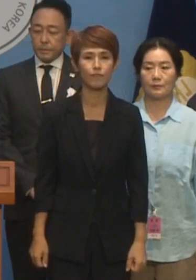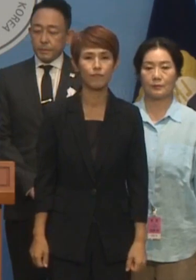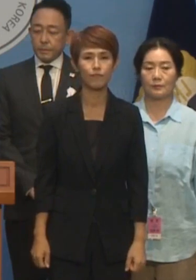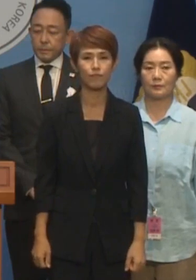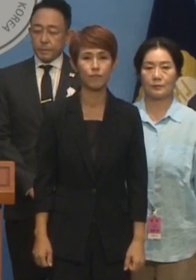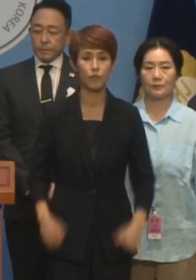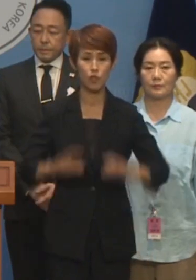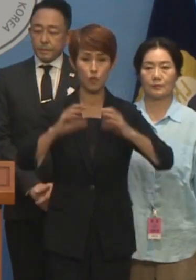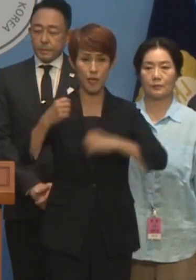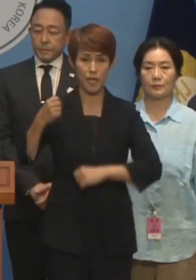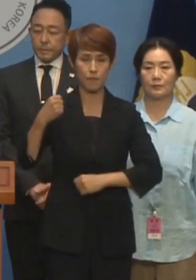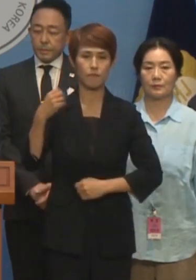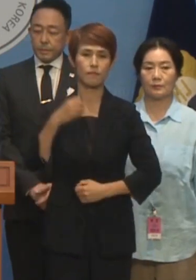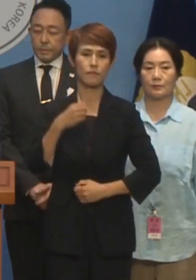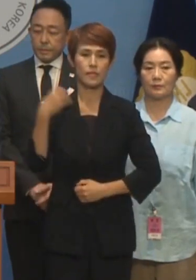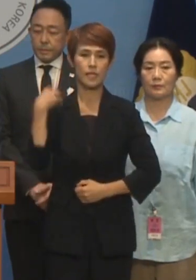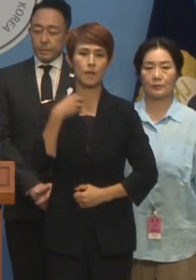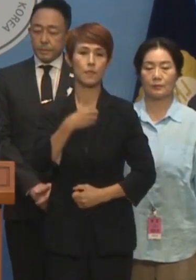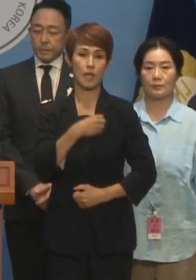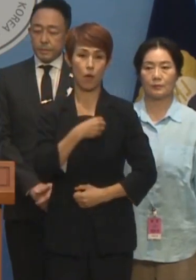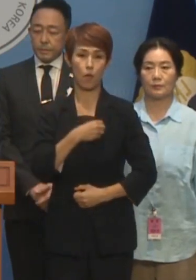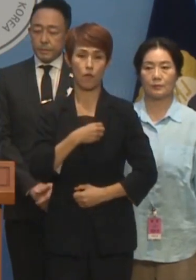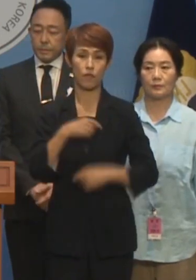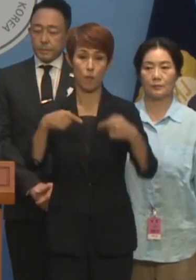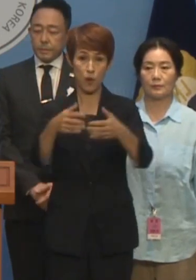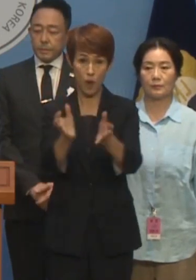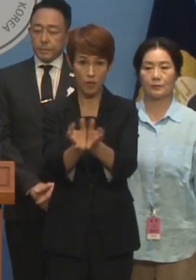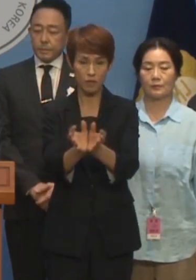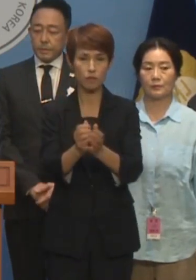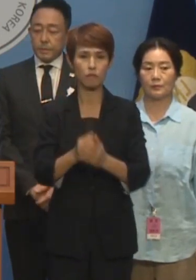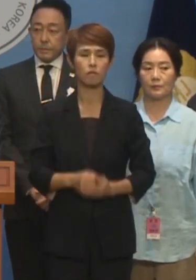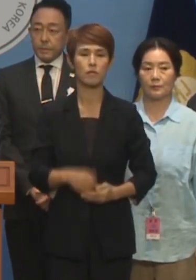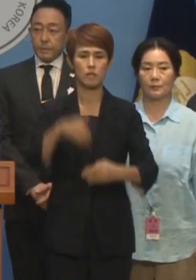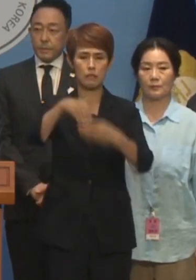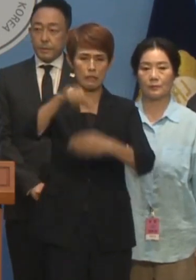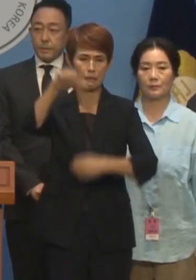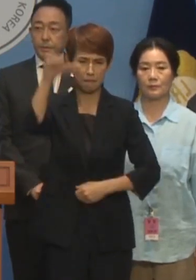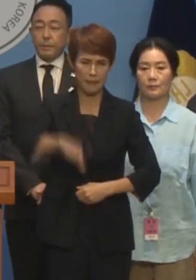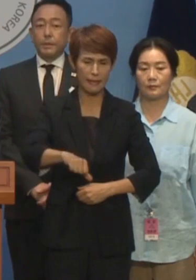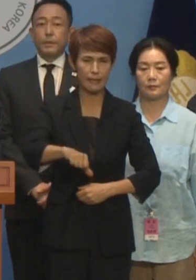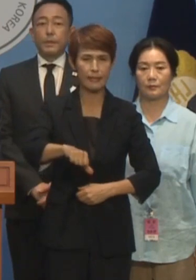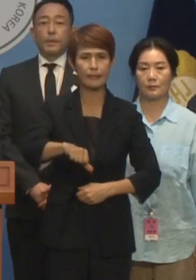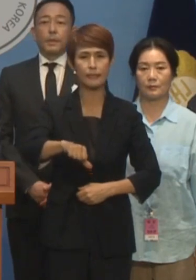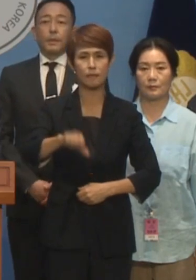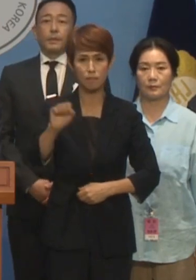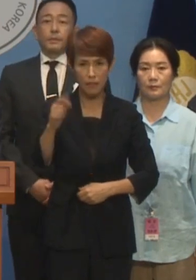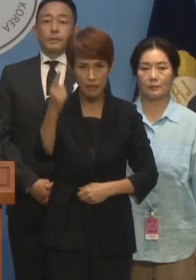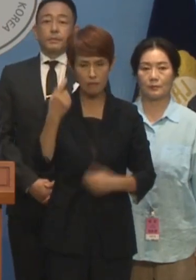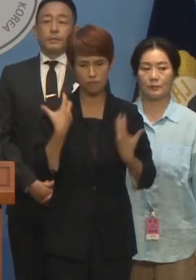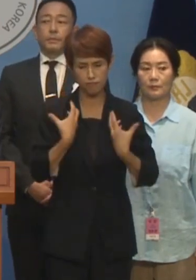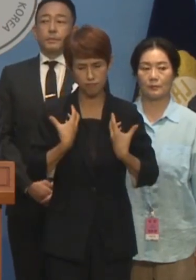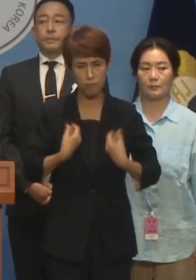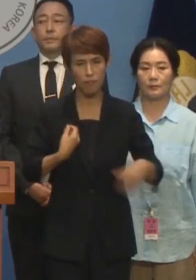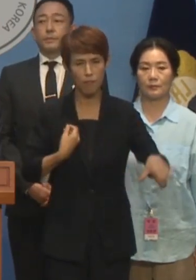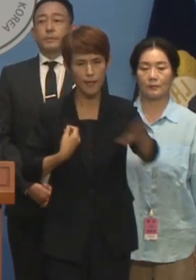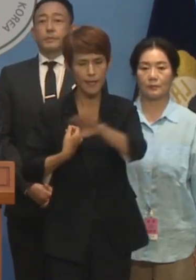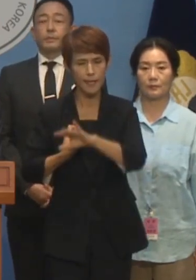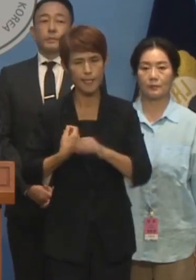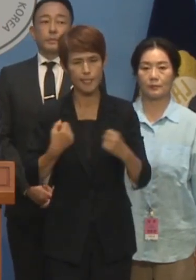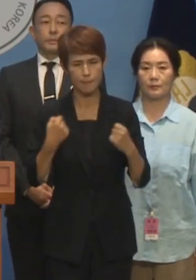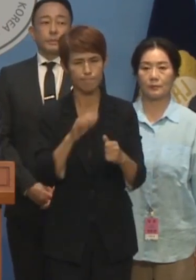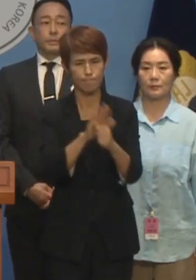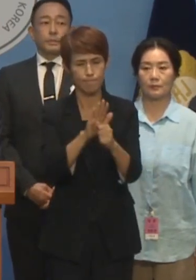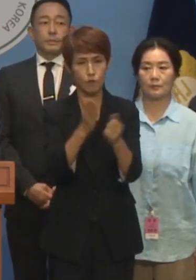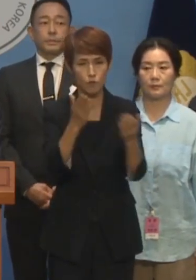우리 국민의힘 책임당원협의회는 총선 참패로 시리에 빠진 당원들을 다독이며